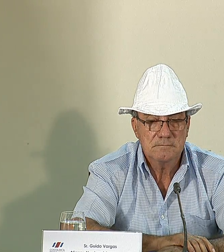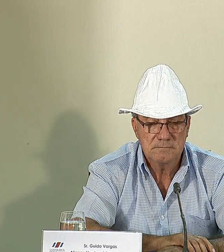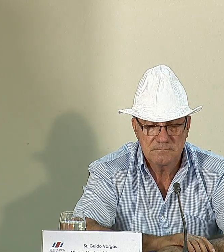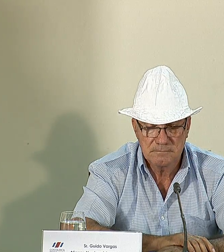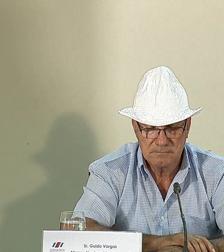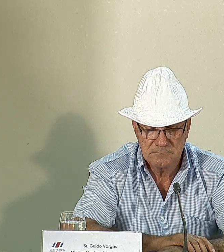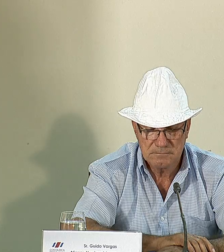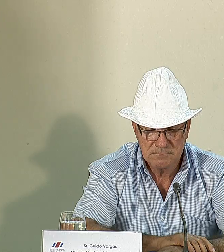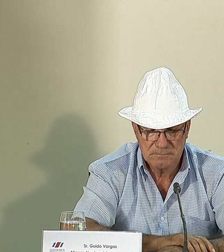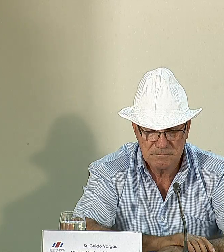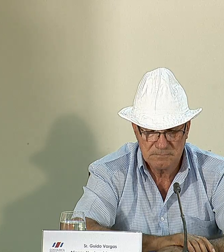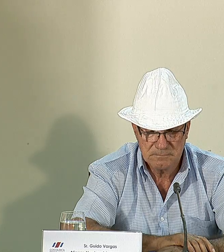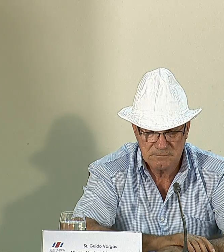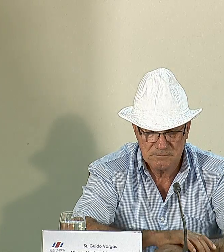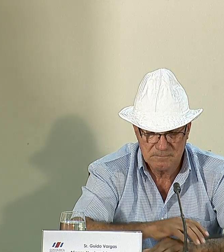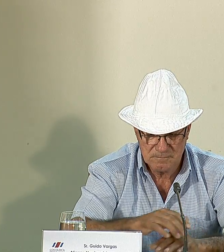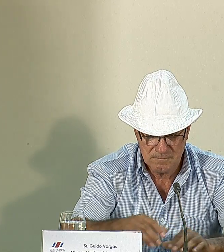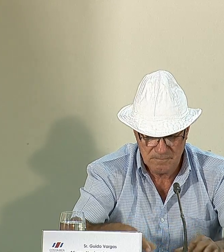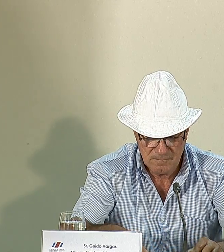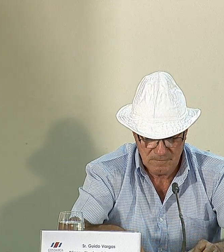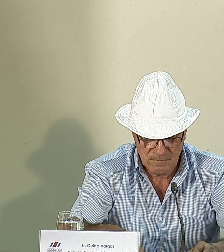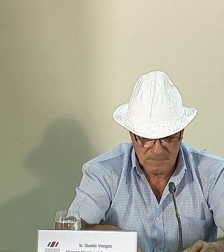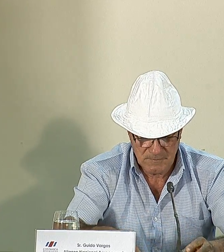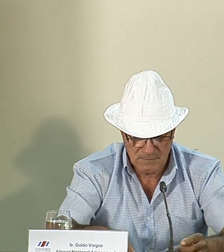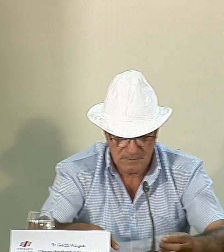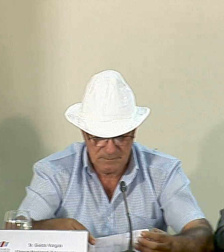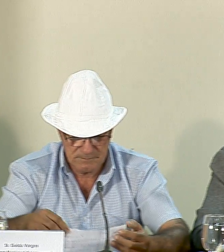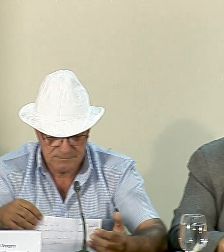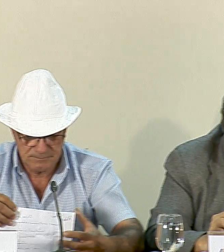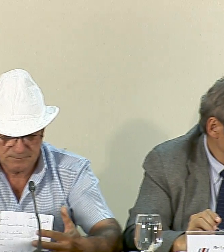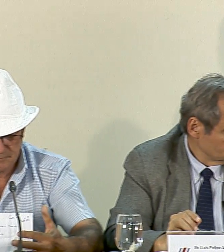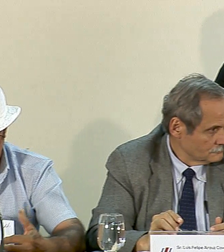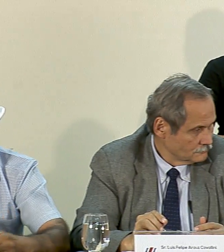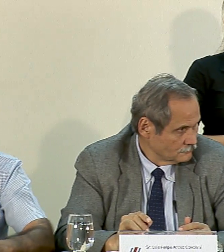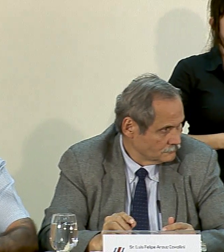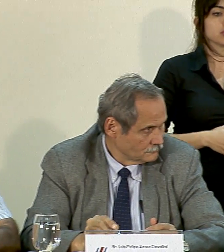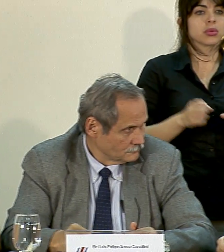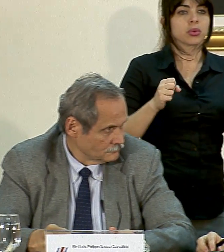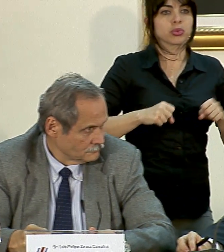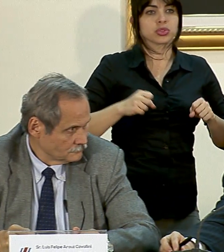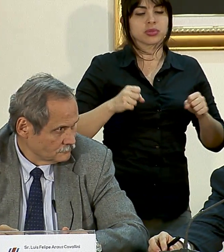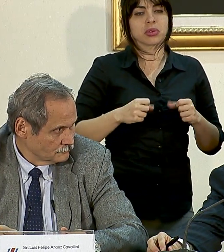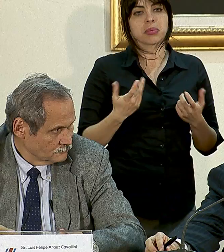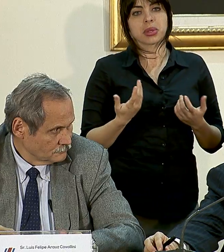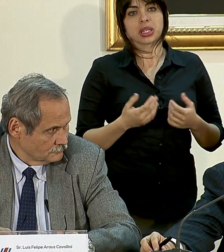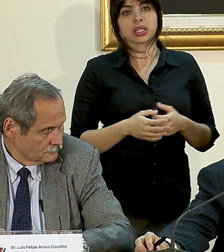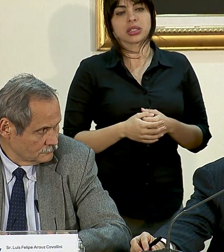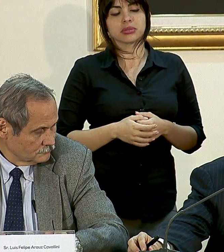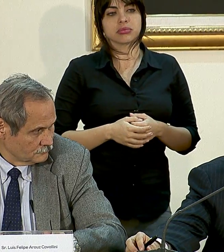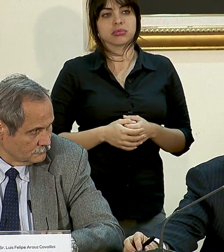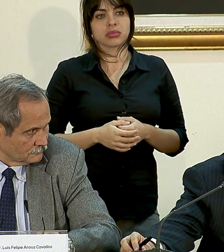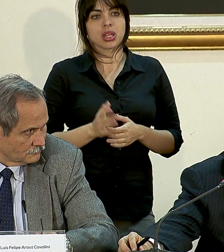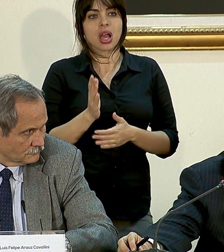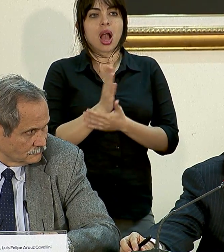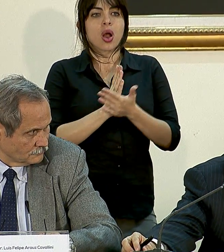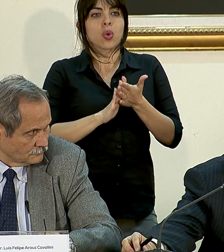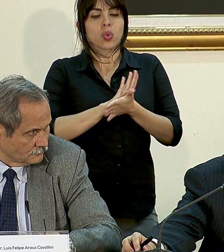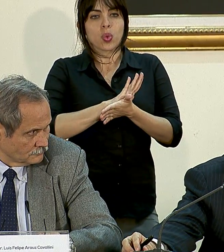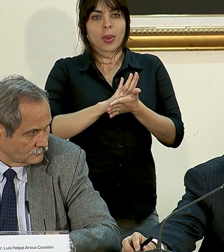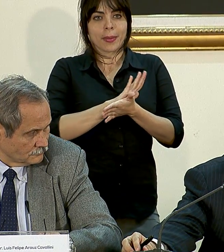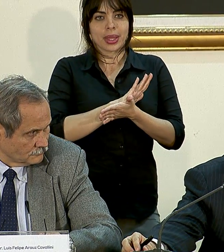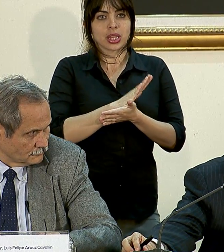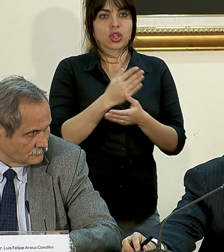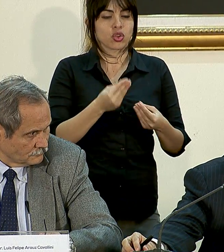El procedimiento no se definió en este momento, pero muy probablemente sea algún documento que se